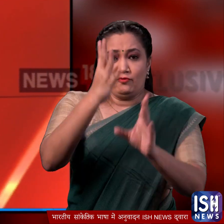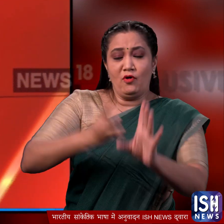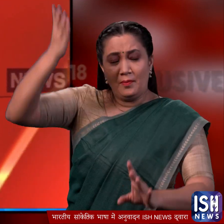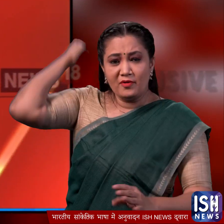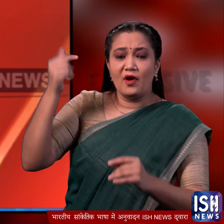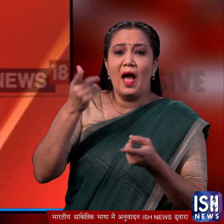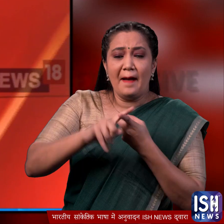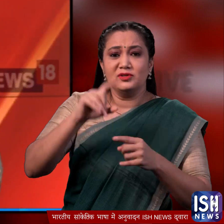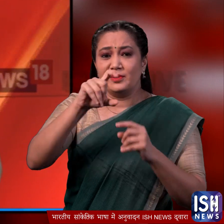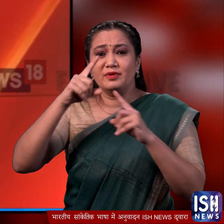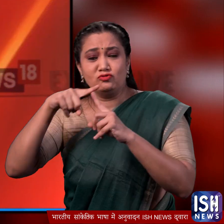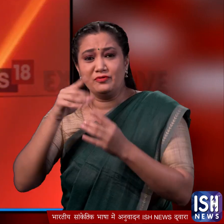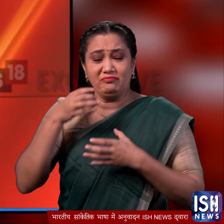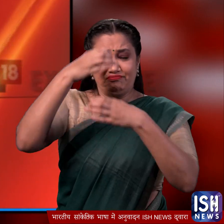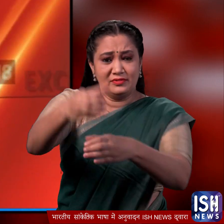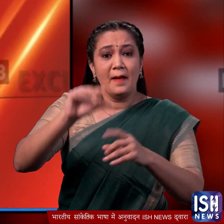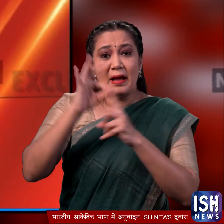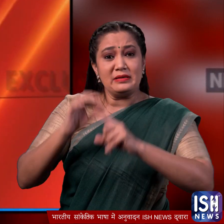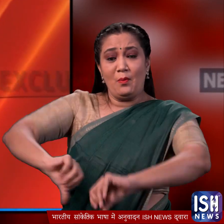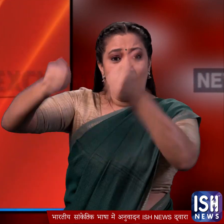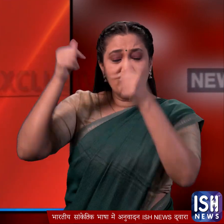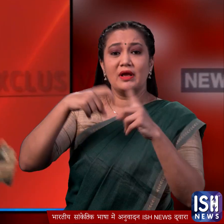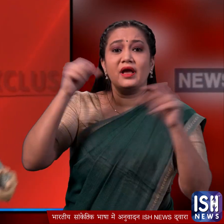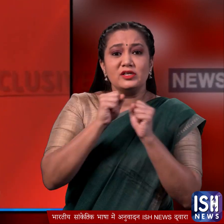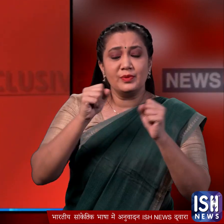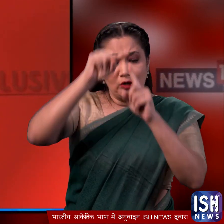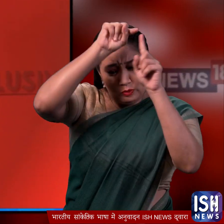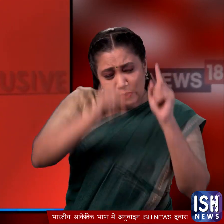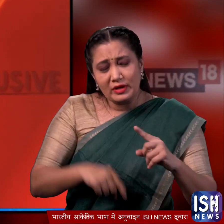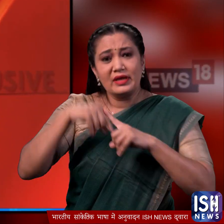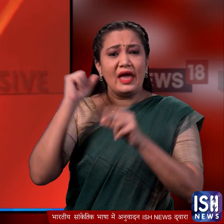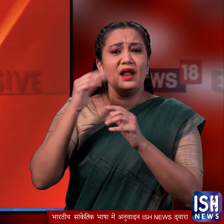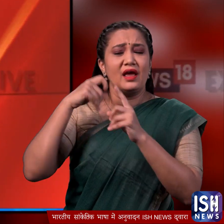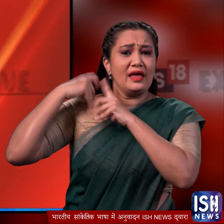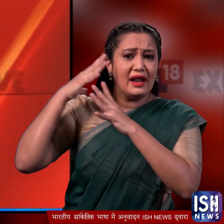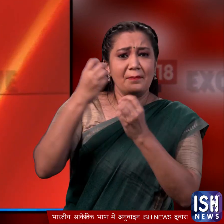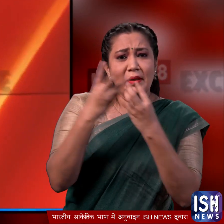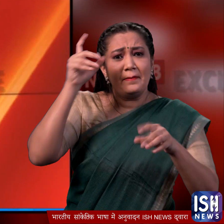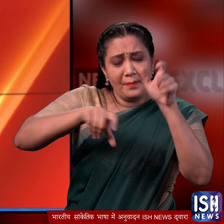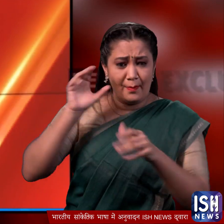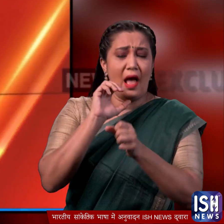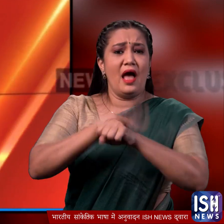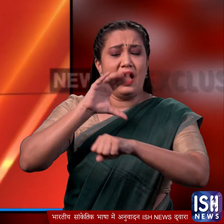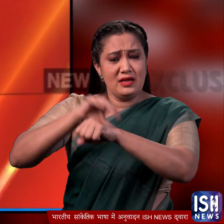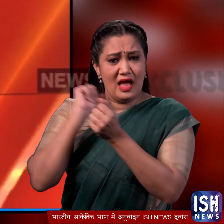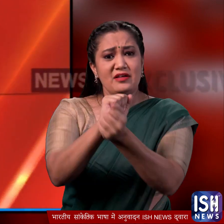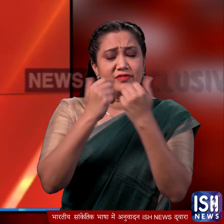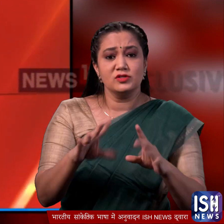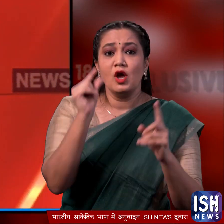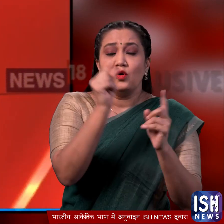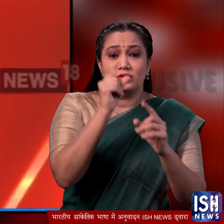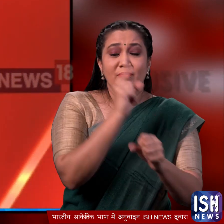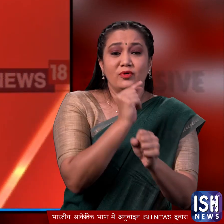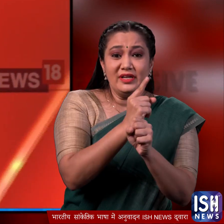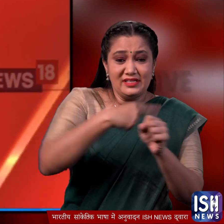साल पहले चैंपियंस ट्रॉफी में पाकिस्तान की जीत का जश्न मनाने पर कश्मीर से केरल तक पुलिस को बड़े पैमाने पर गिरफ्तारियां करनी पड़ी थी, लेकिन उदयपुर